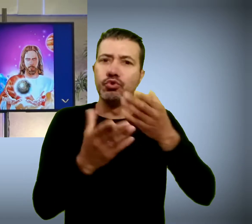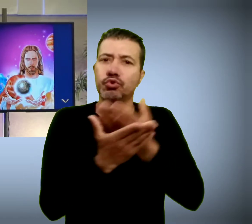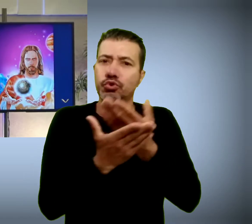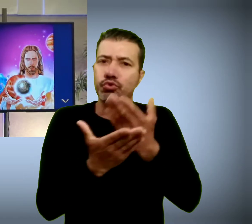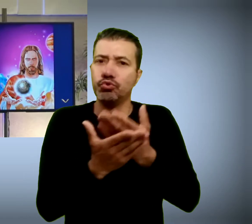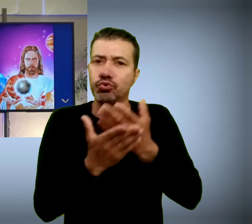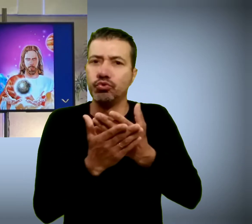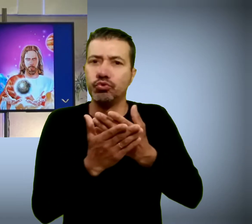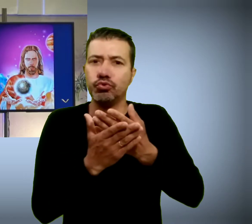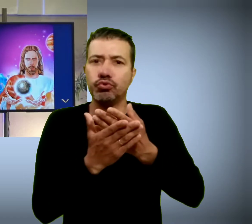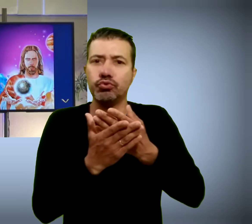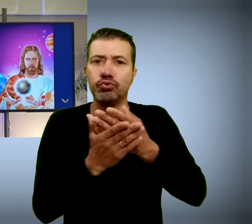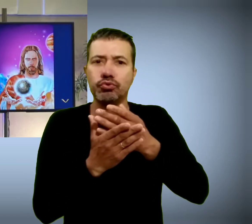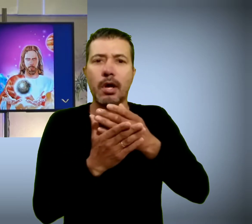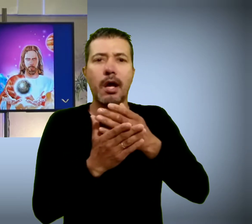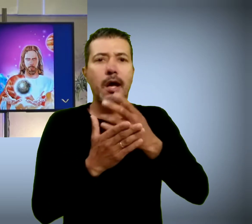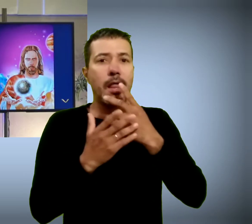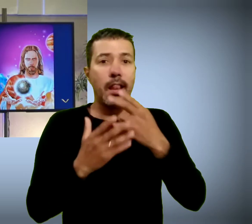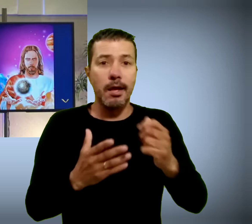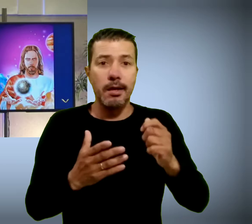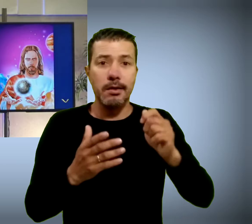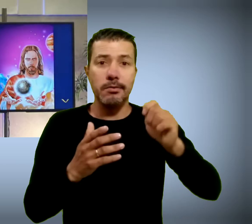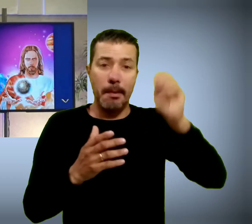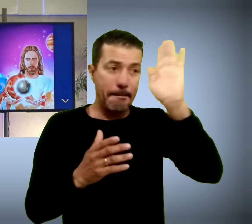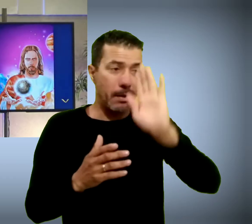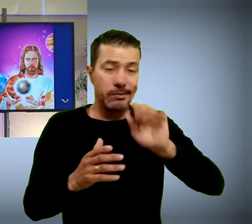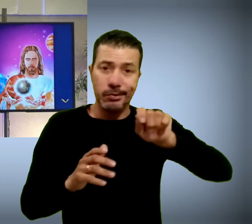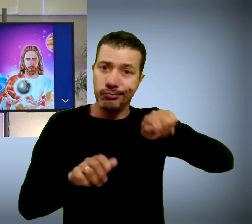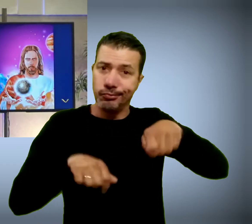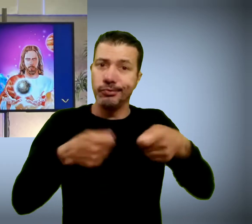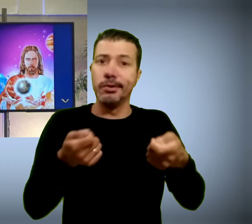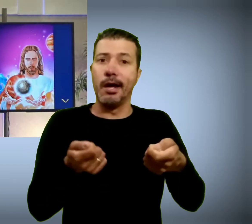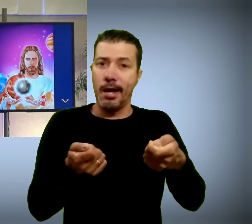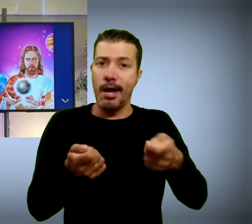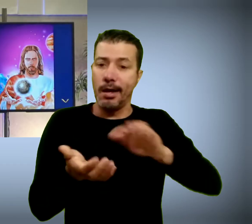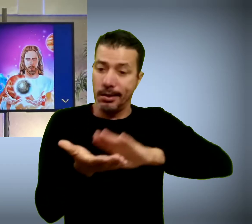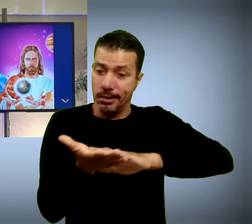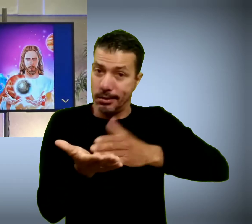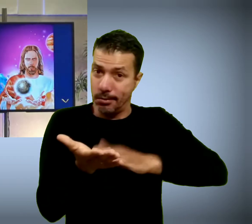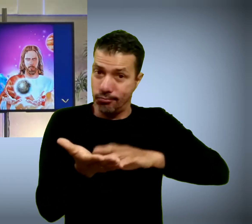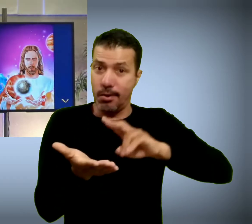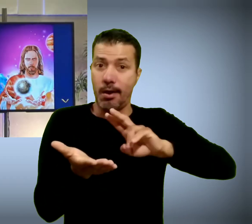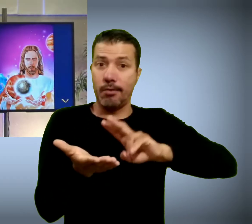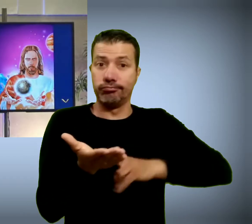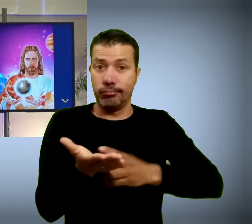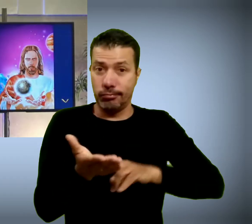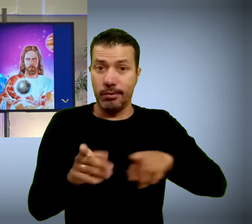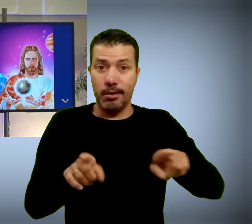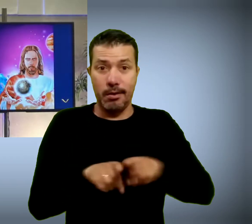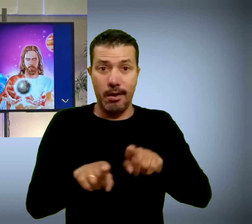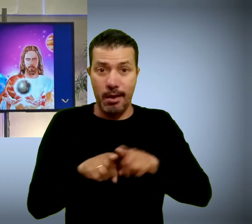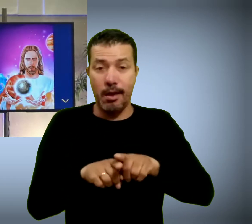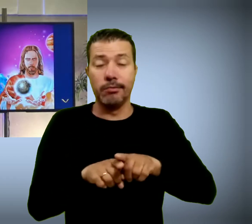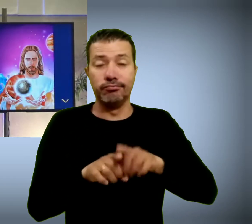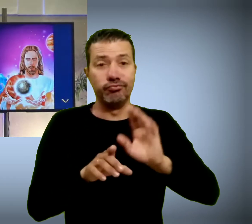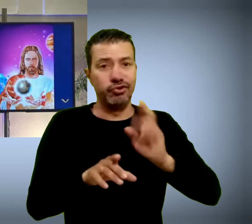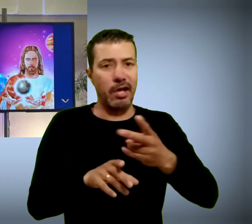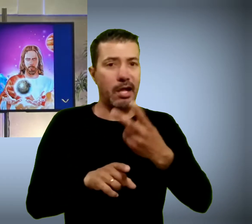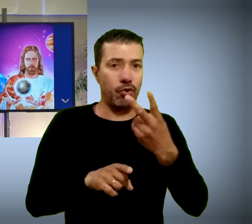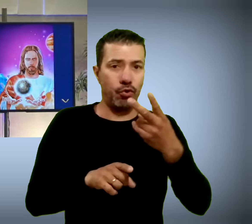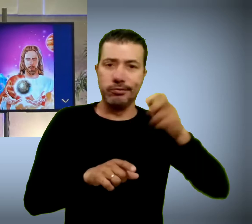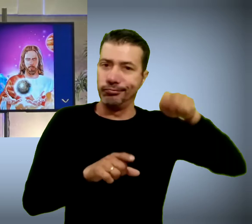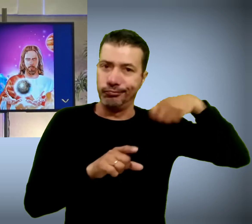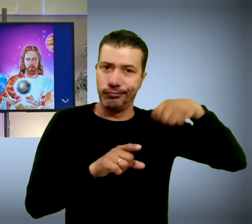língua brasileira de sinais. O professor Márcio Rodrigues fez a tradução, interpretação para a língua brasileira de sinais e temos à disposição já